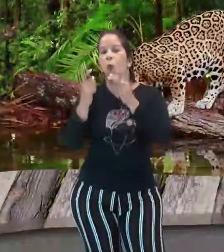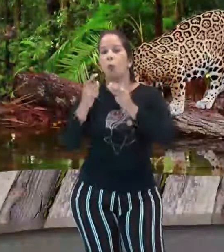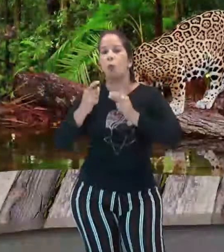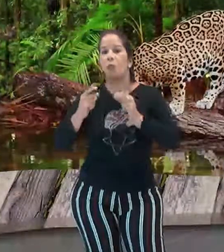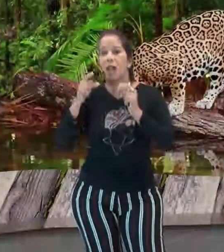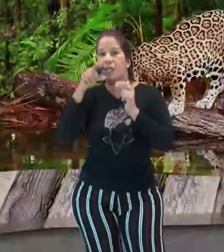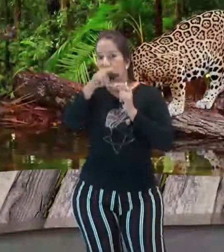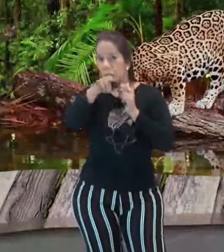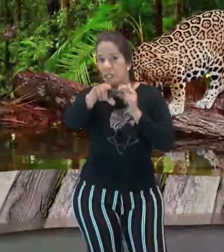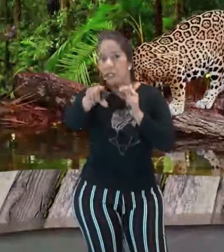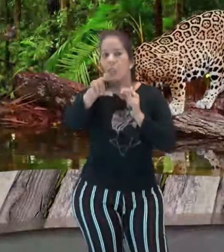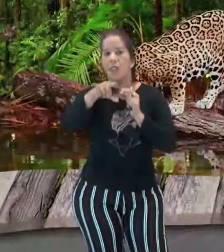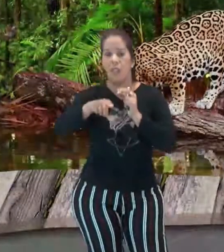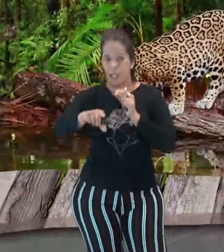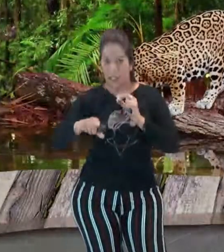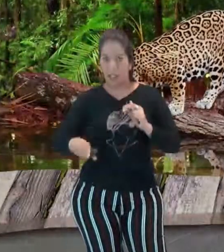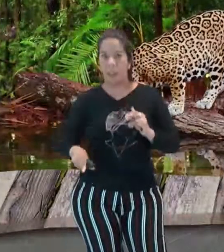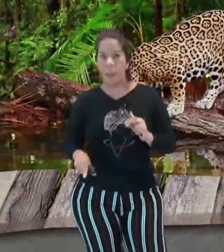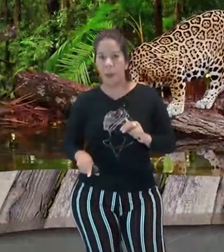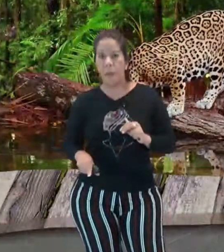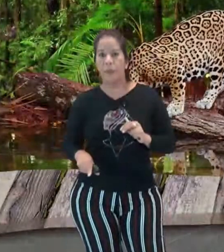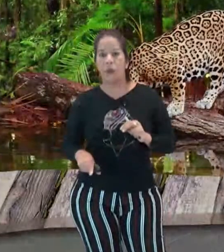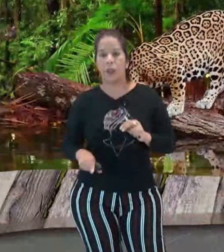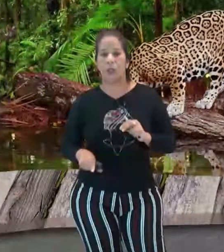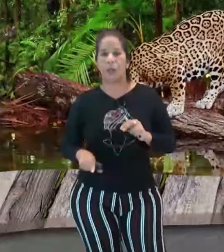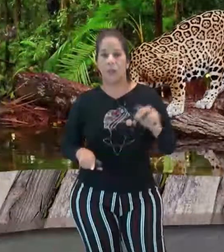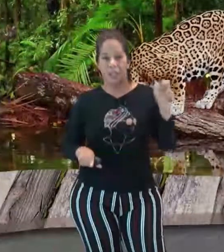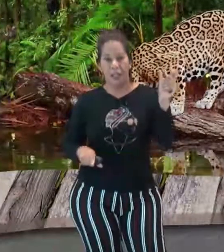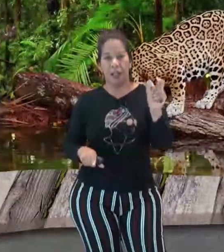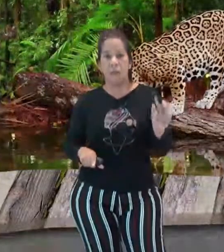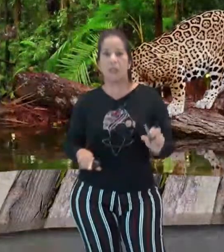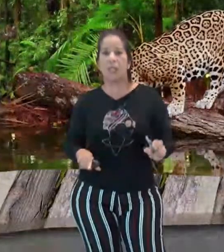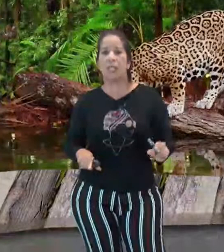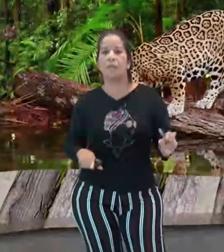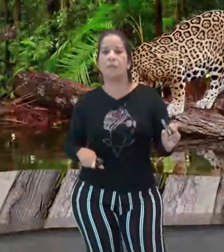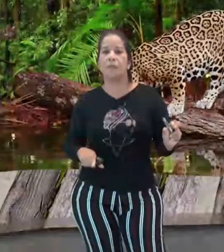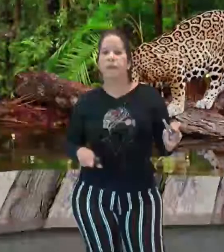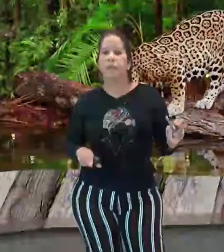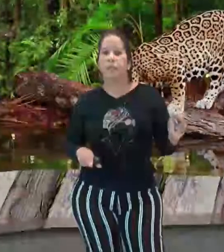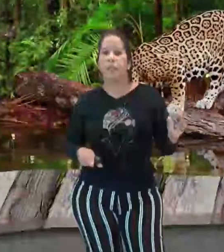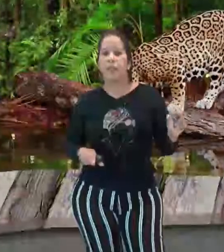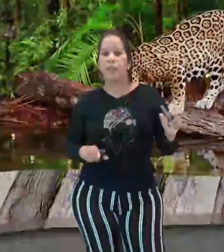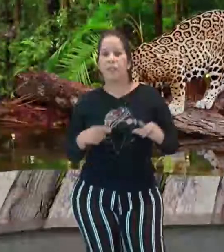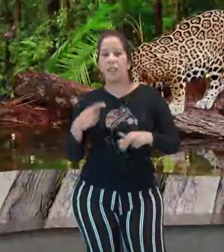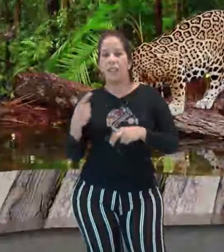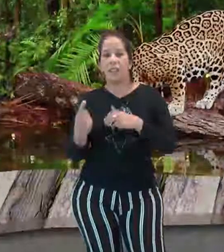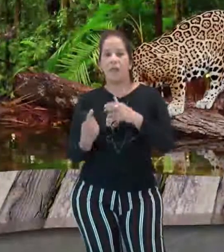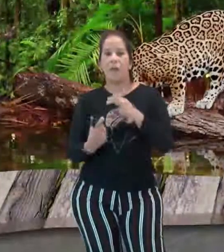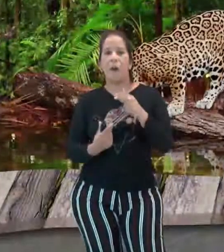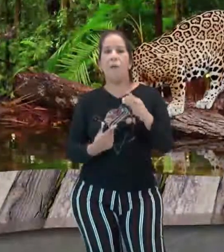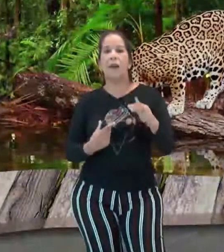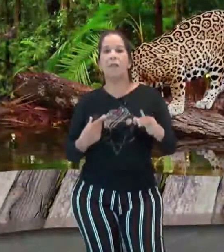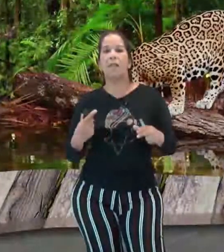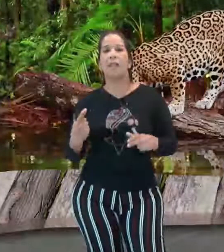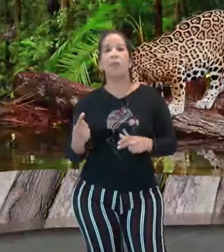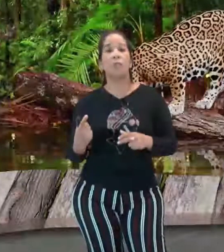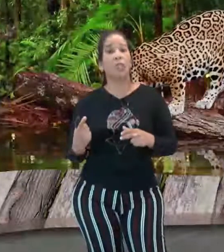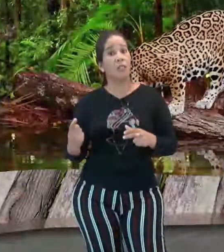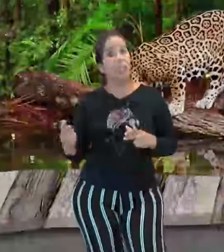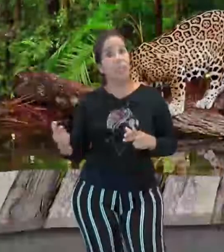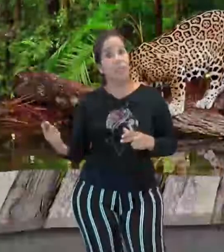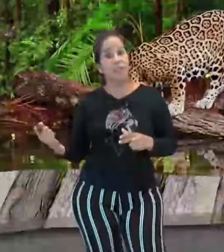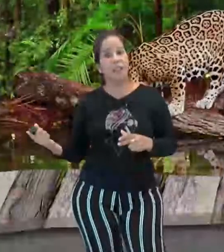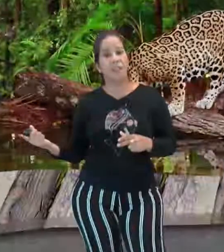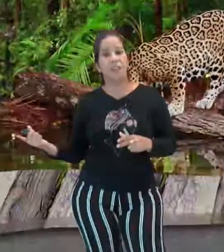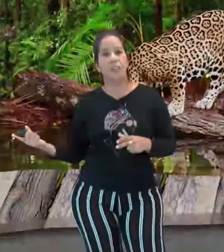um grupo, as glândulas anexas. Lembram que nós destacamos ali? E aí você vai ter essa formação do que